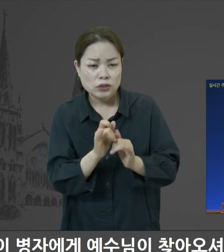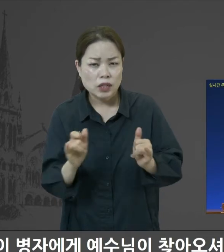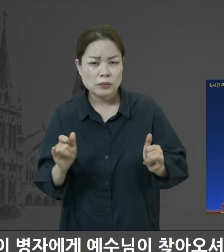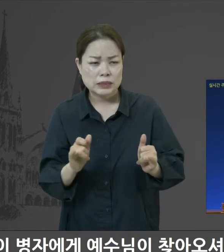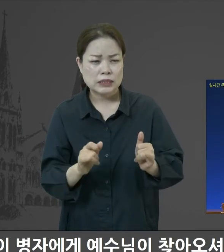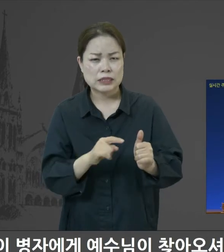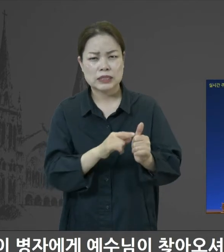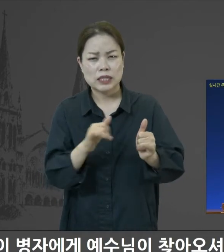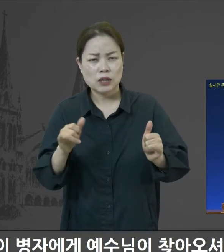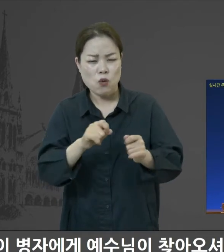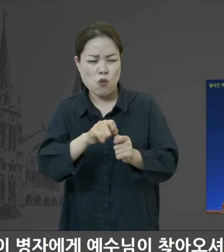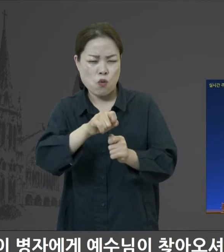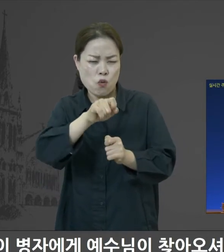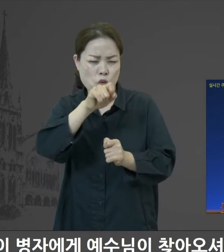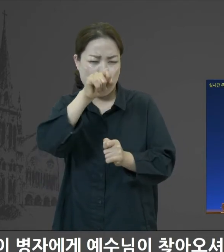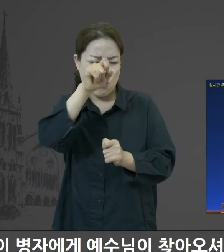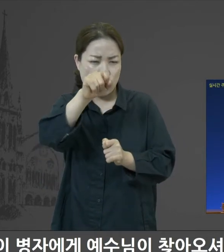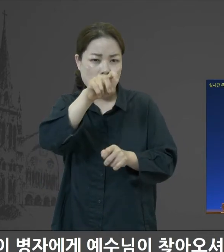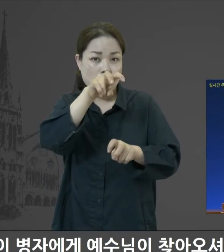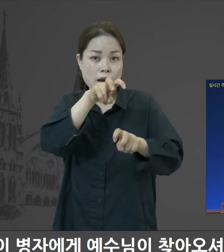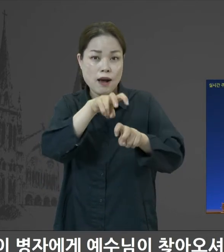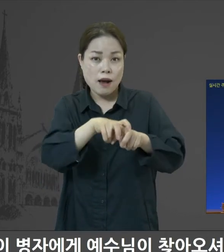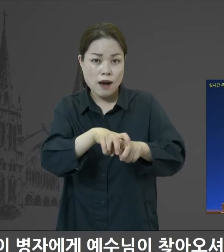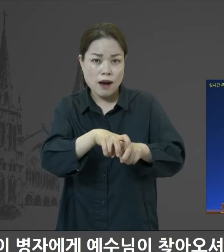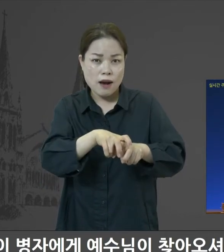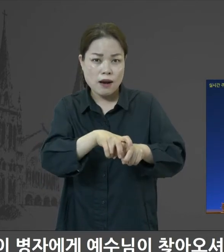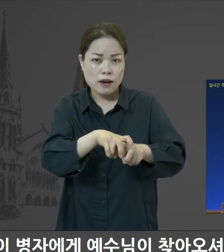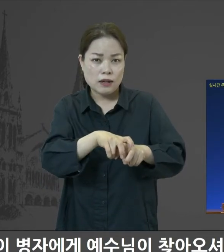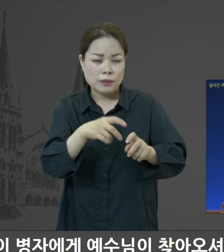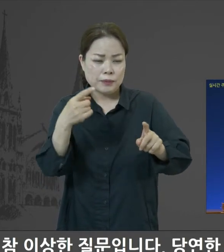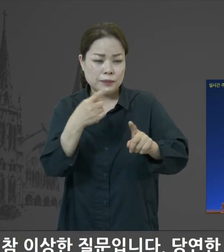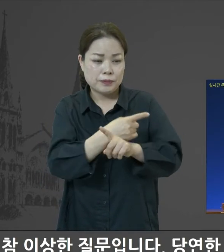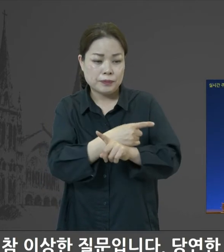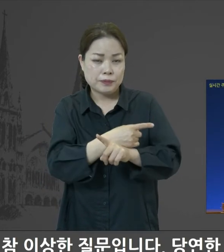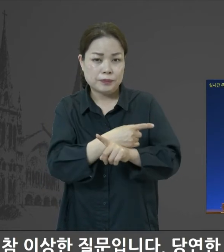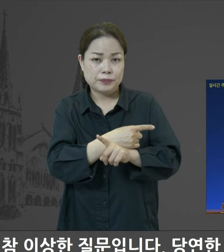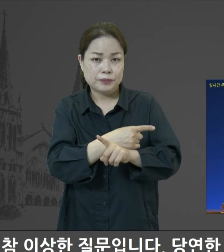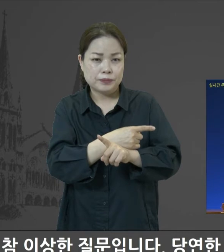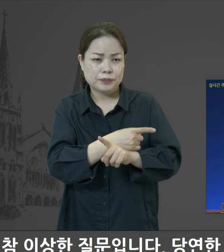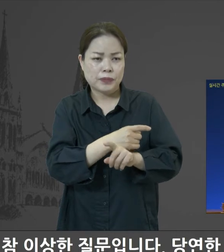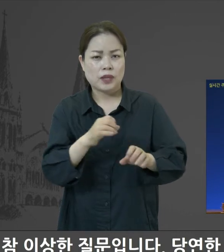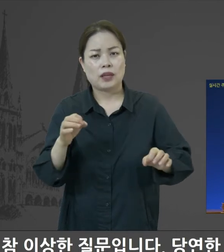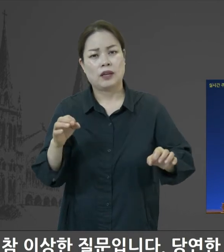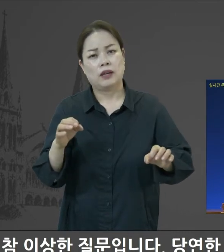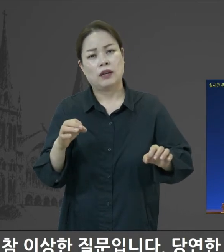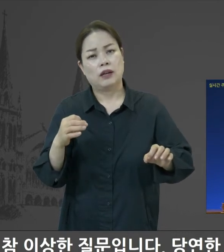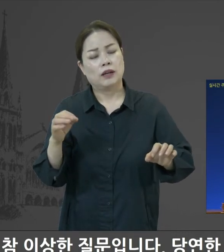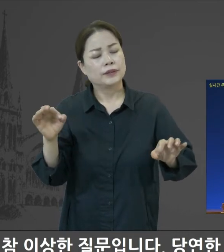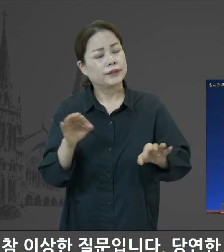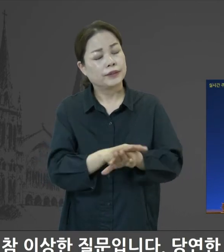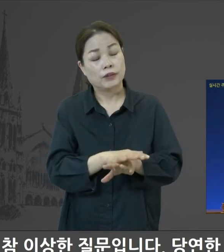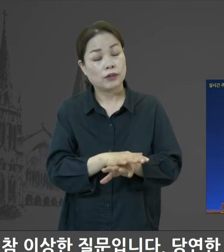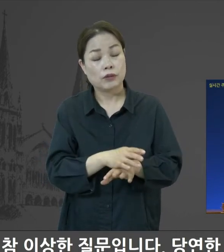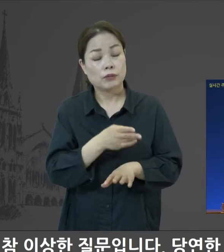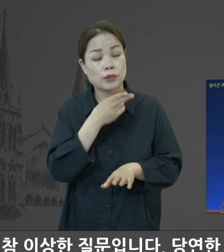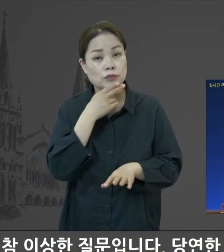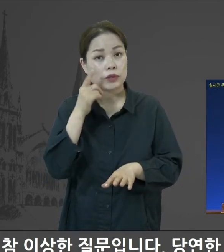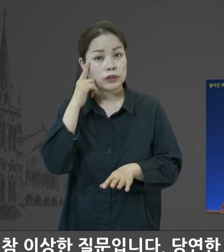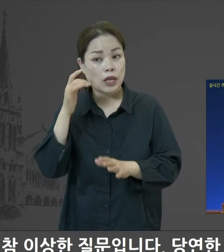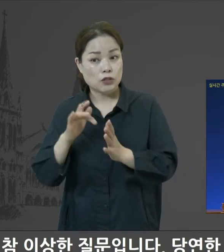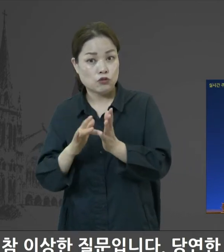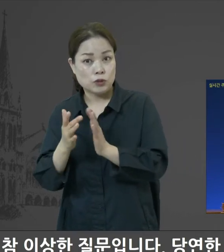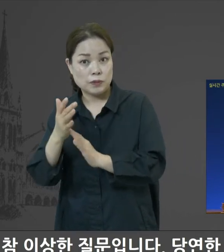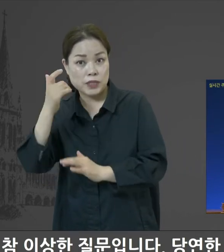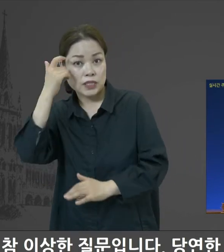이 사람이 오랜 시간 앉아 있으면서 낫고자 하는 의욕 자체도 상실했기 때문에 예수님께서 그로